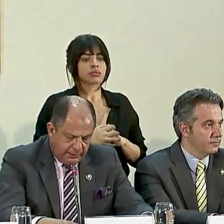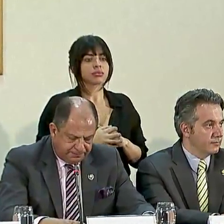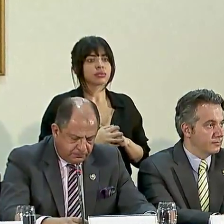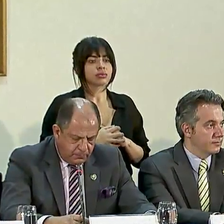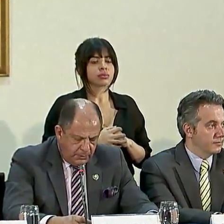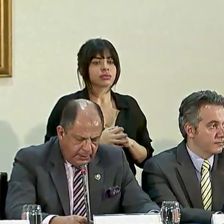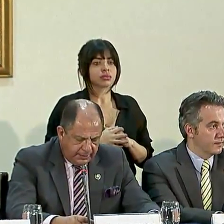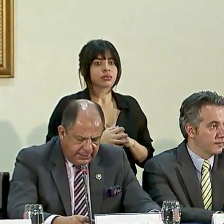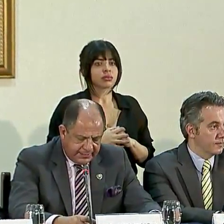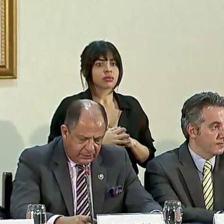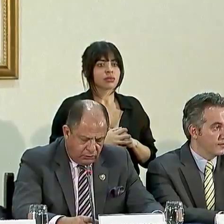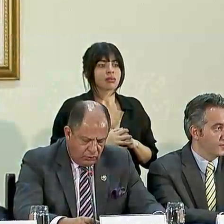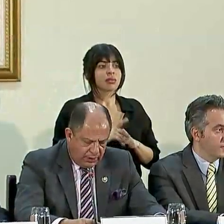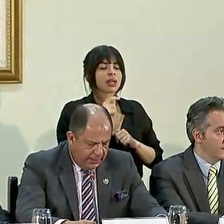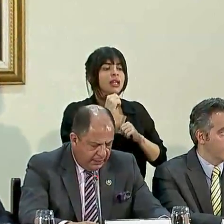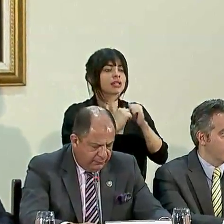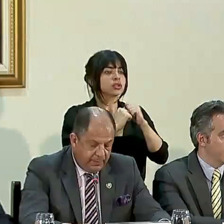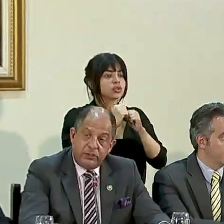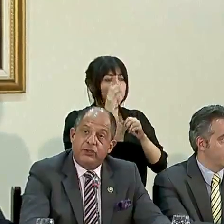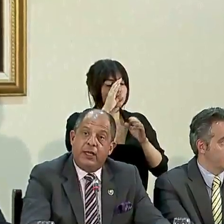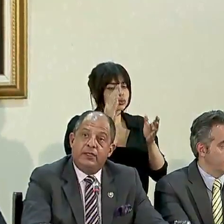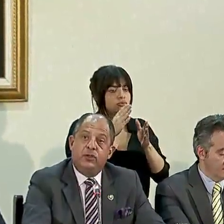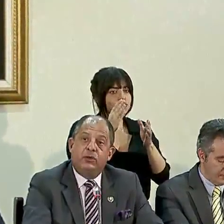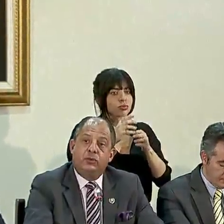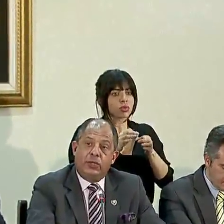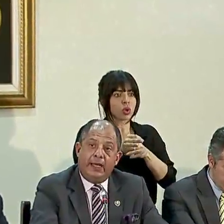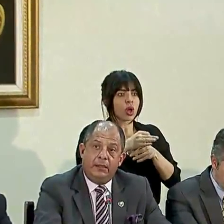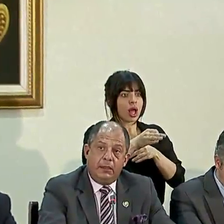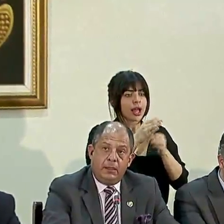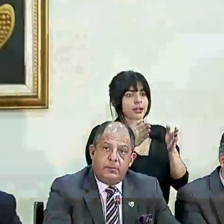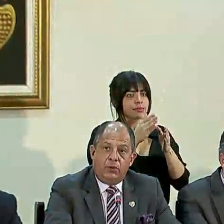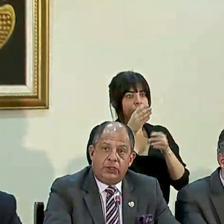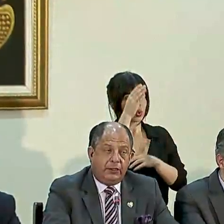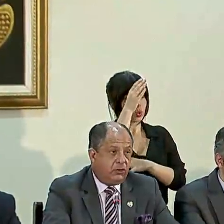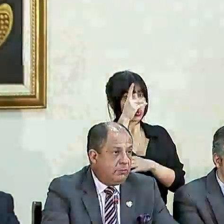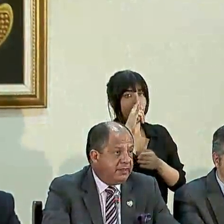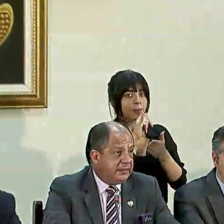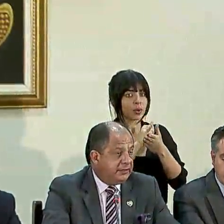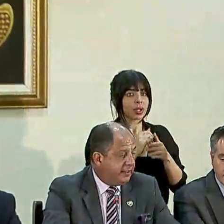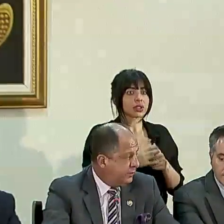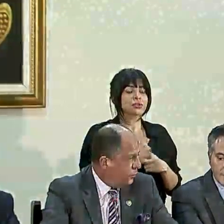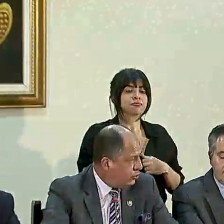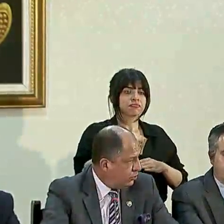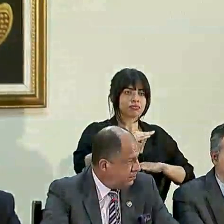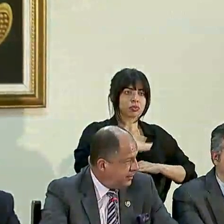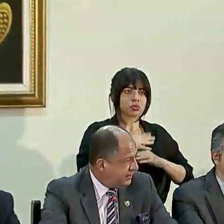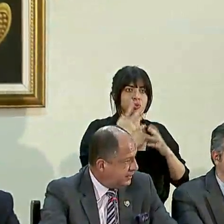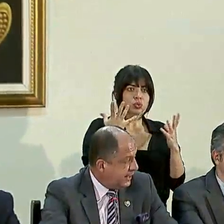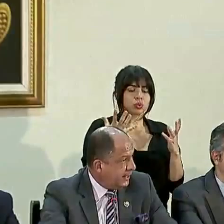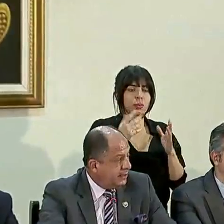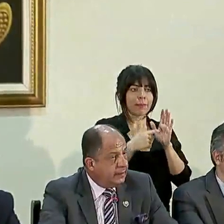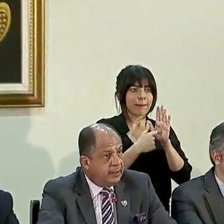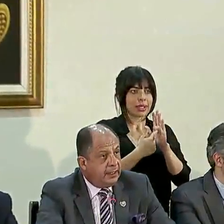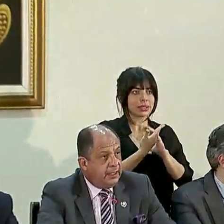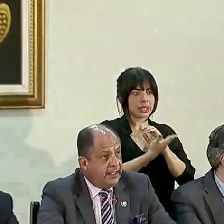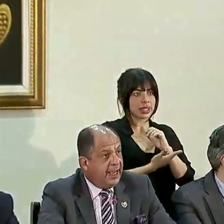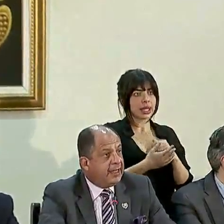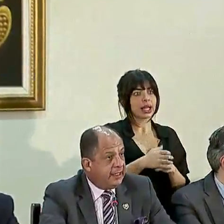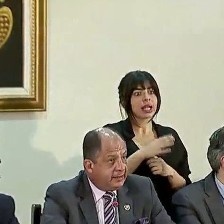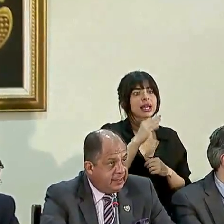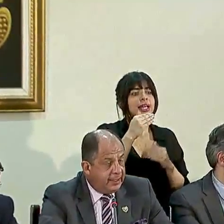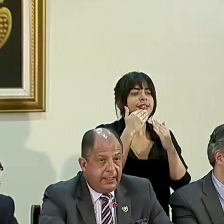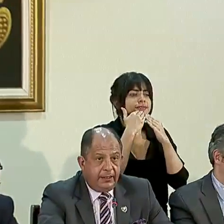culturales, desarrollo local y formación de la gestión cultural. Por lo tanto, me satisface mucho presentarla